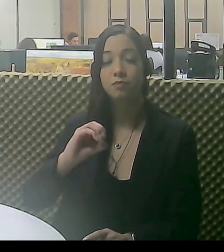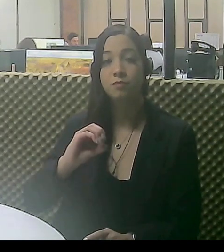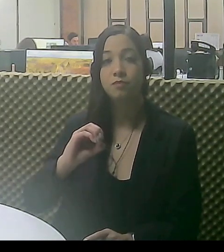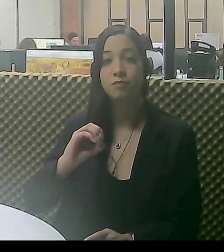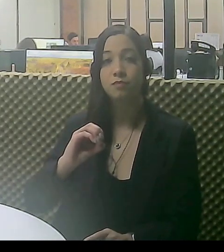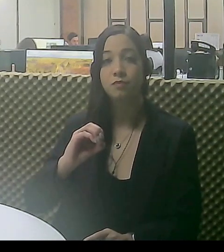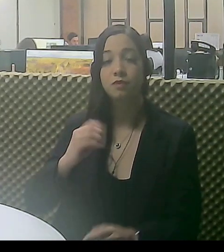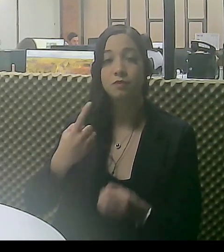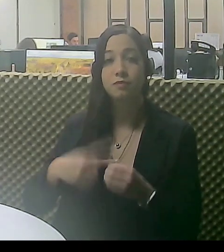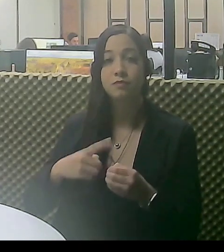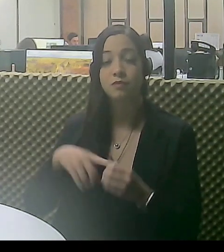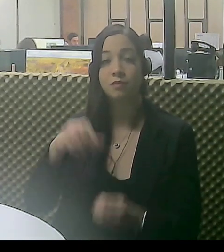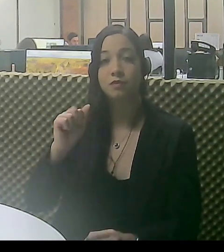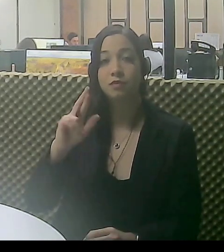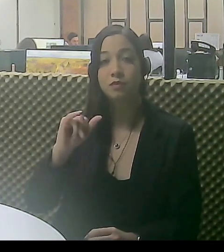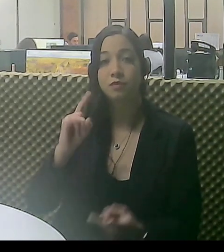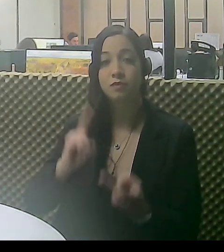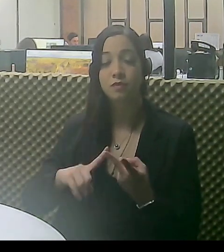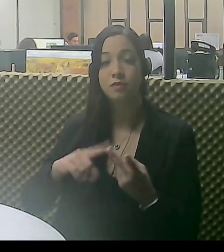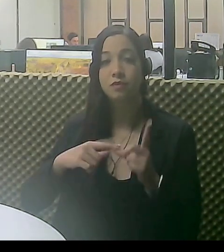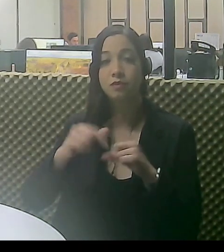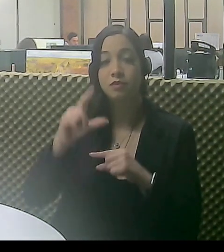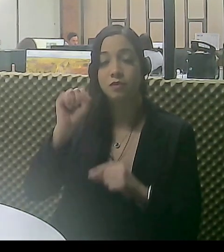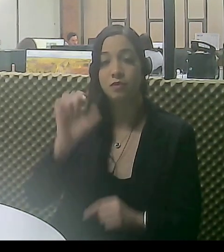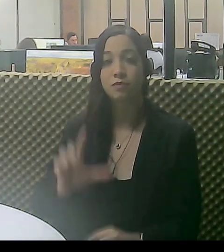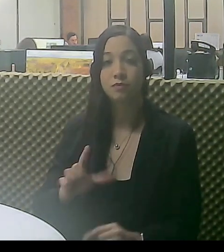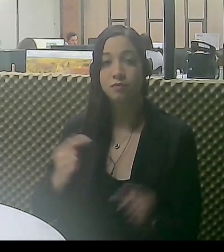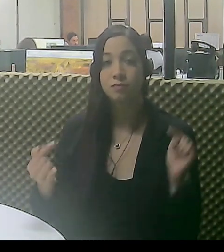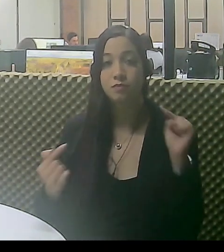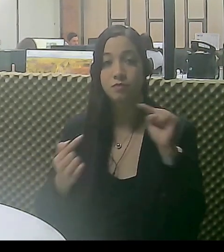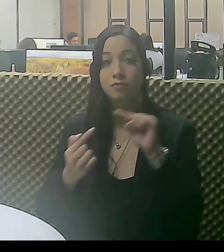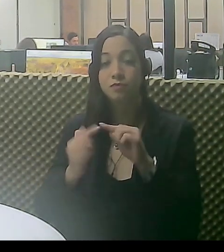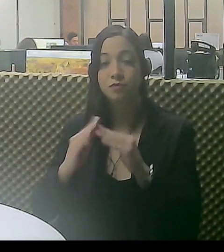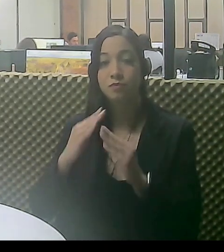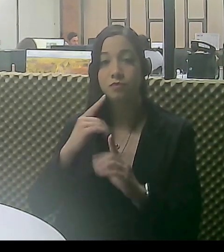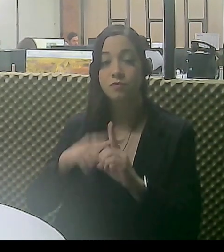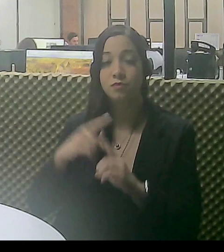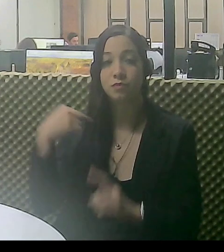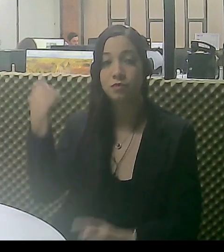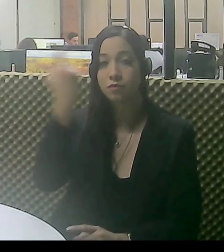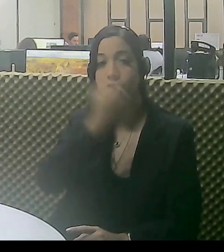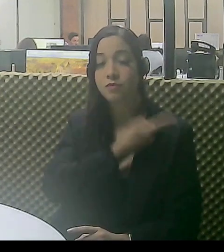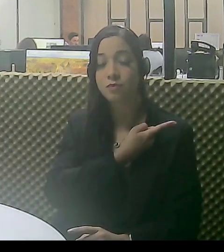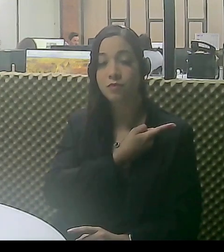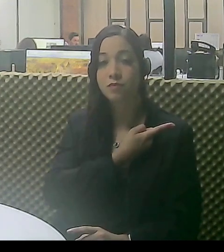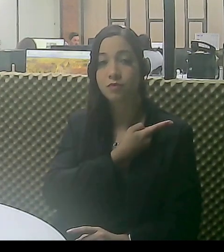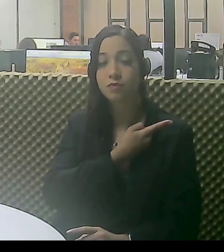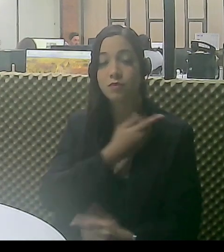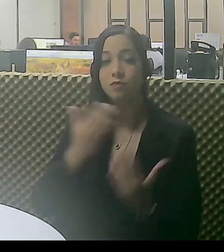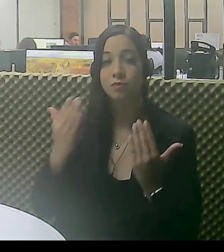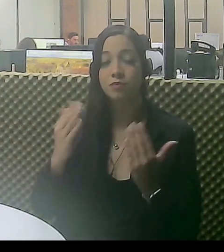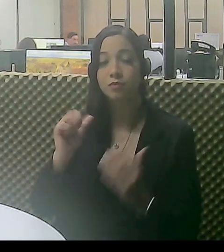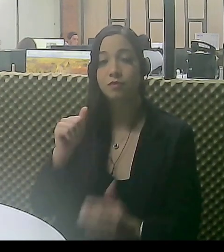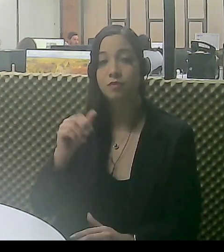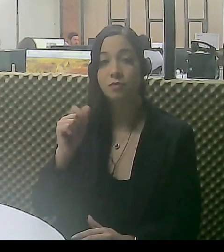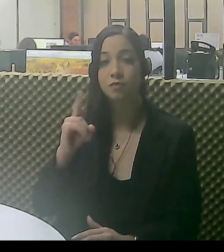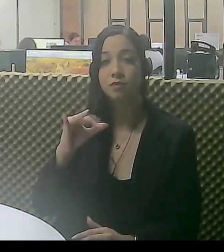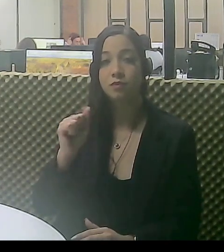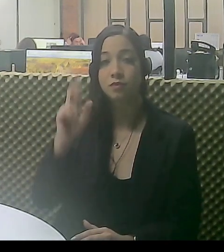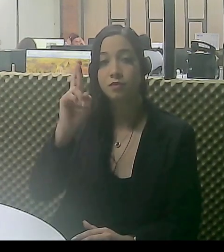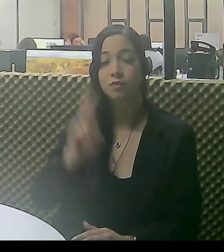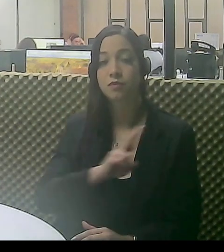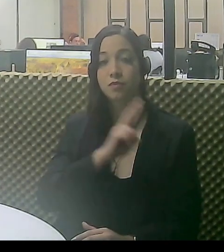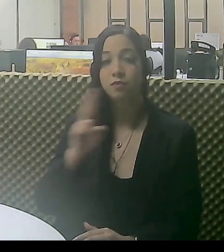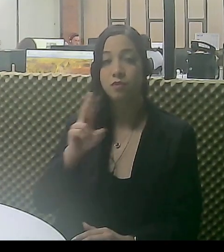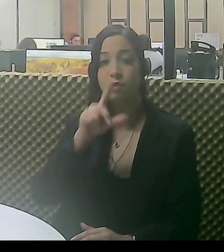passando pelas cidades de Araguari e Estrela do Sul, com destino à Igreja Nossa Senhora da Abadia, em Romaria. A saída será